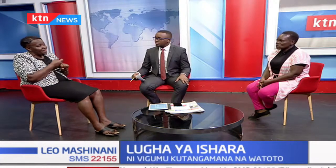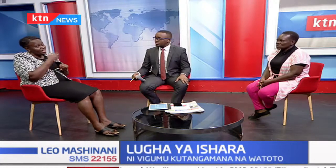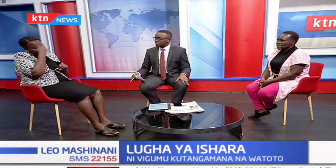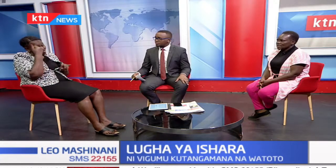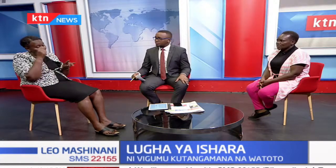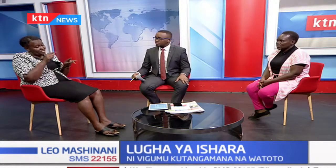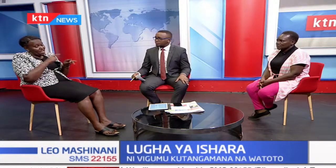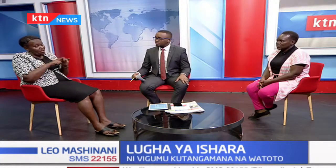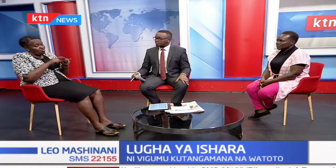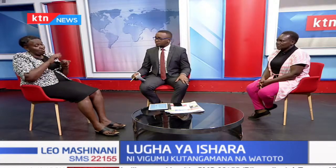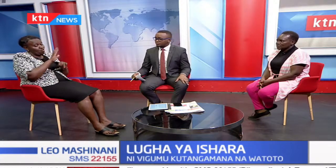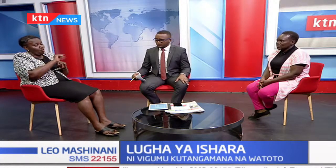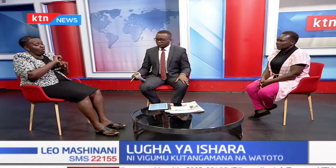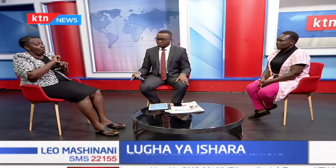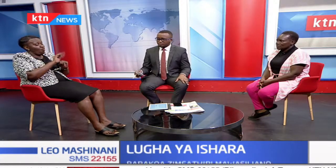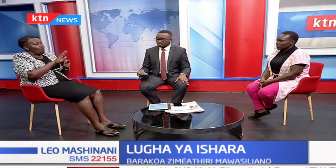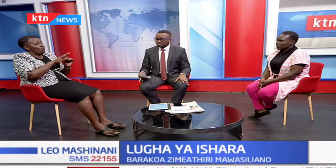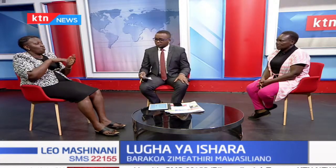Ni ngumu sana.